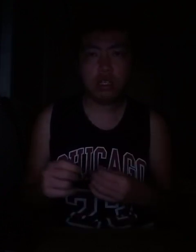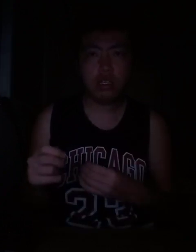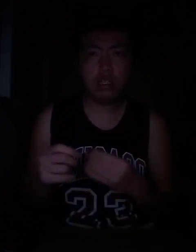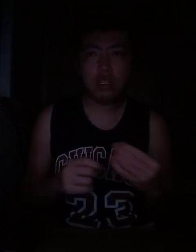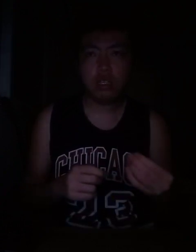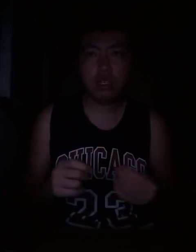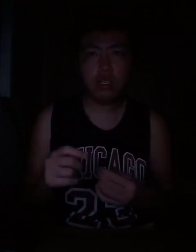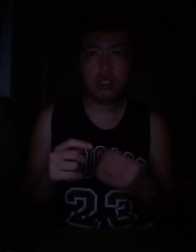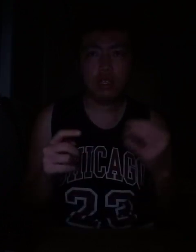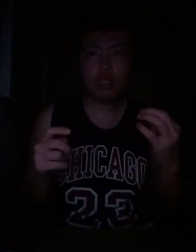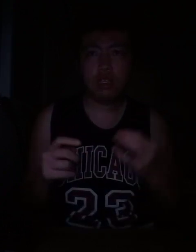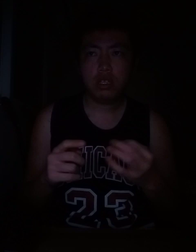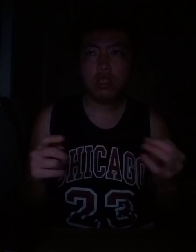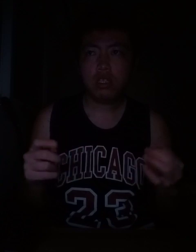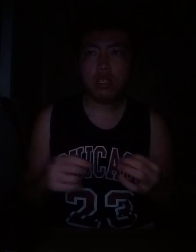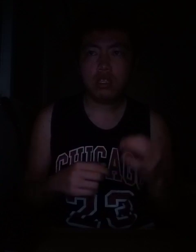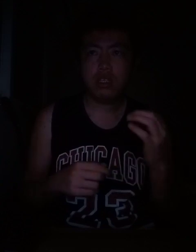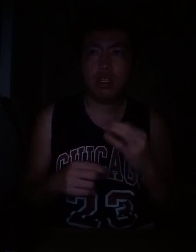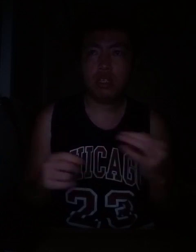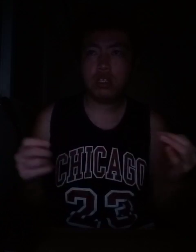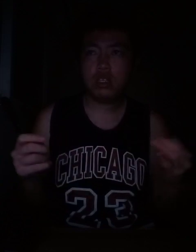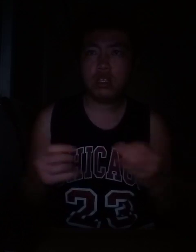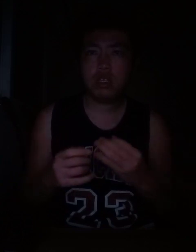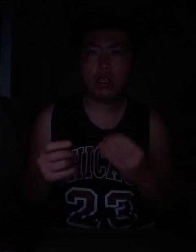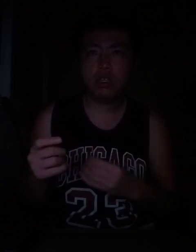넘어 실제 범죄 행위로 이어지는 기폭제가